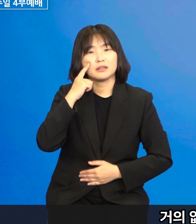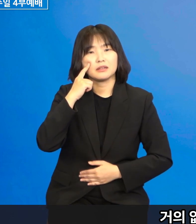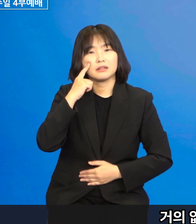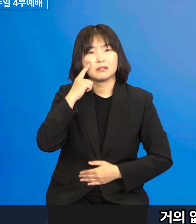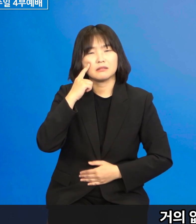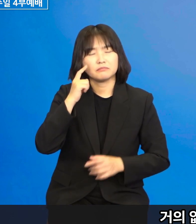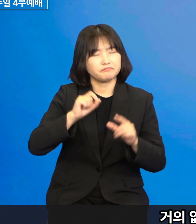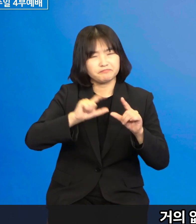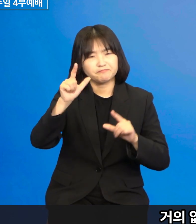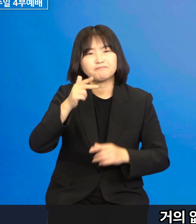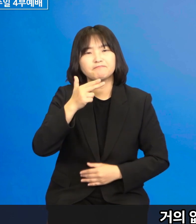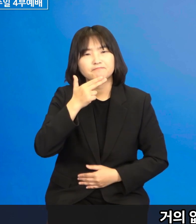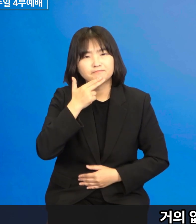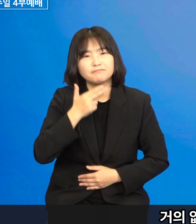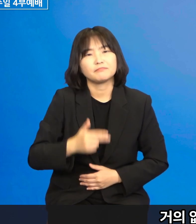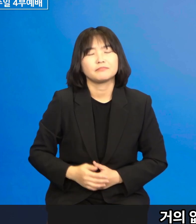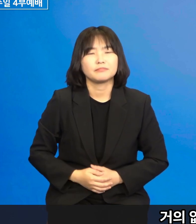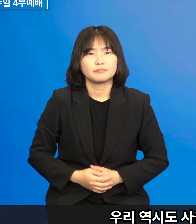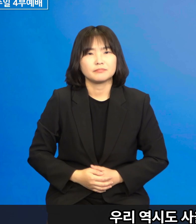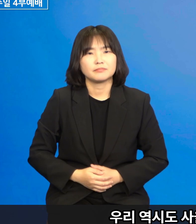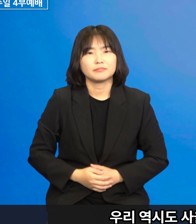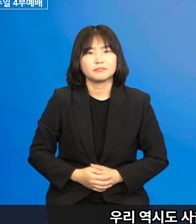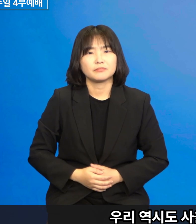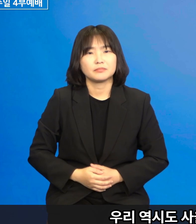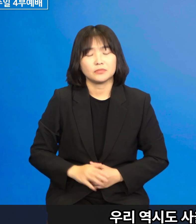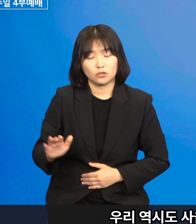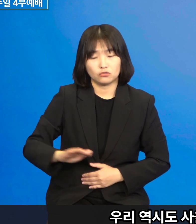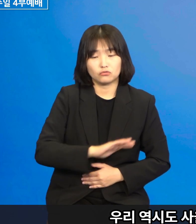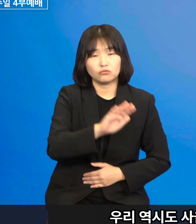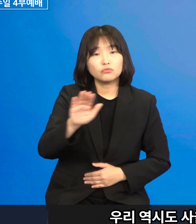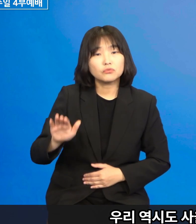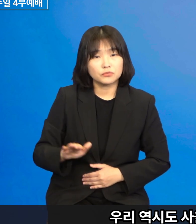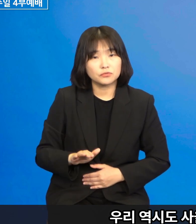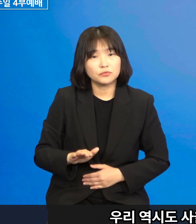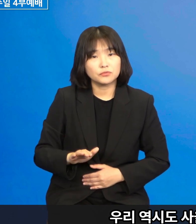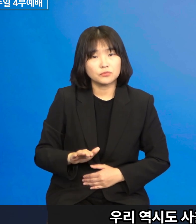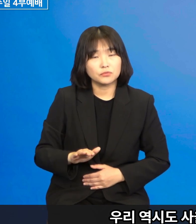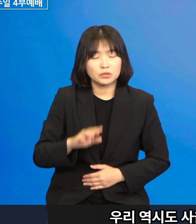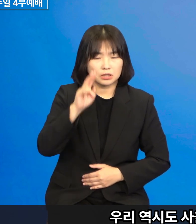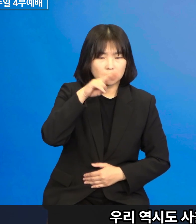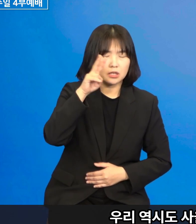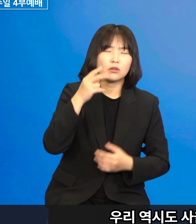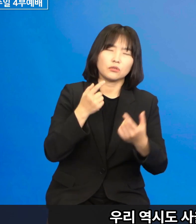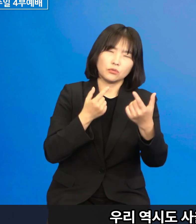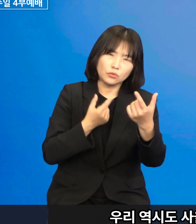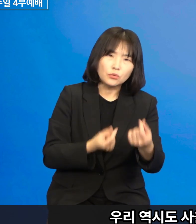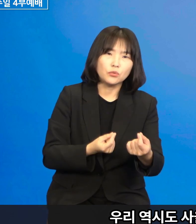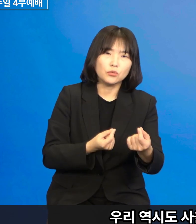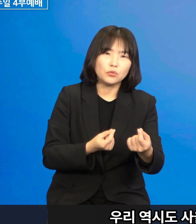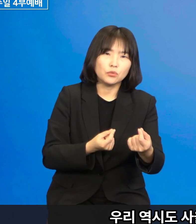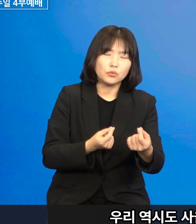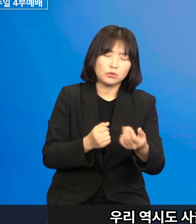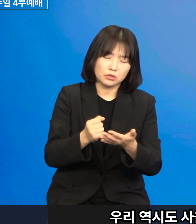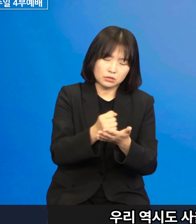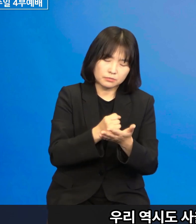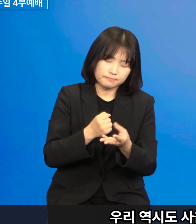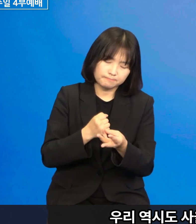거의 없으실 겁니다. 우리 역시도 사울처럼 점을 친